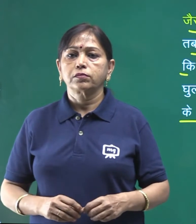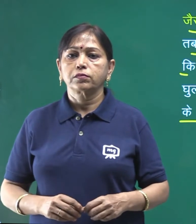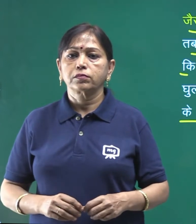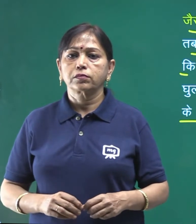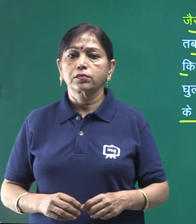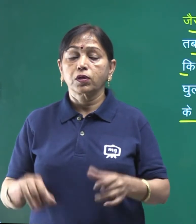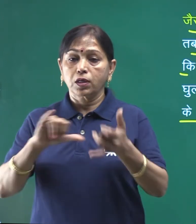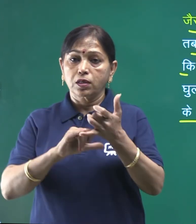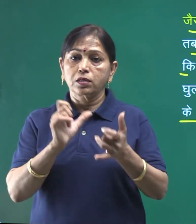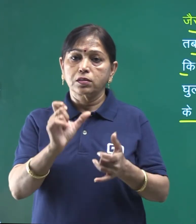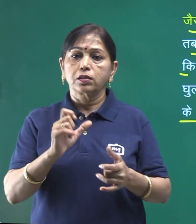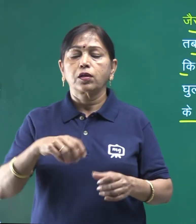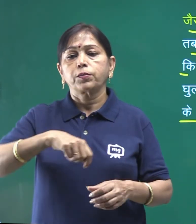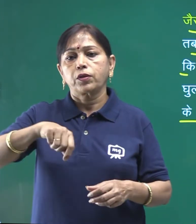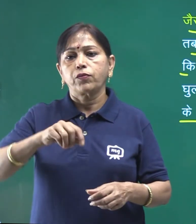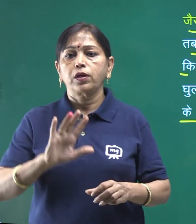संतृप्त विलयन है।